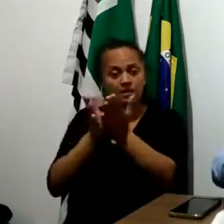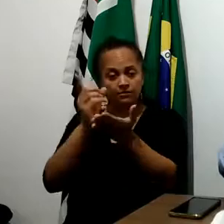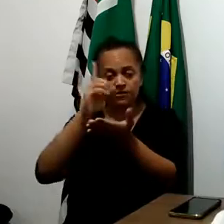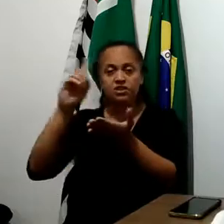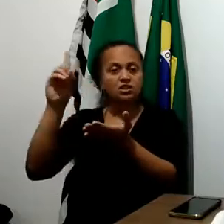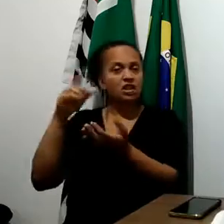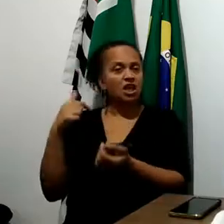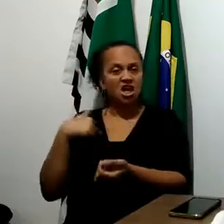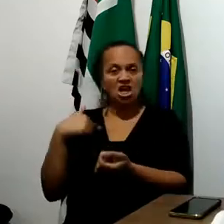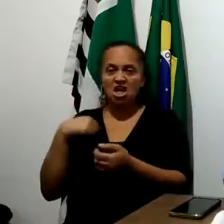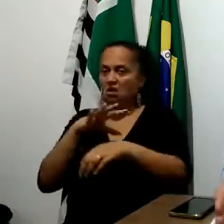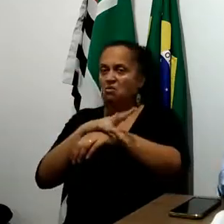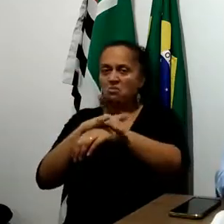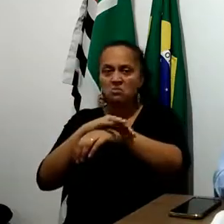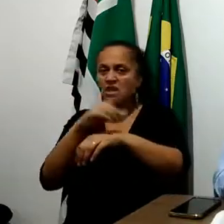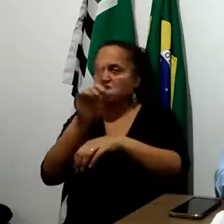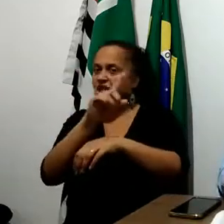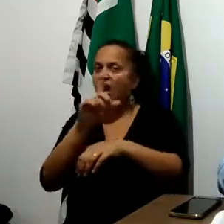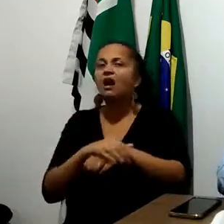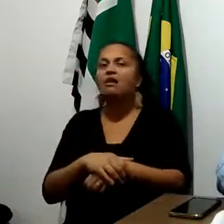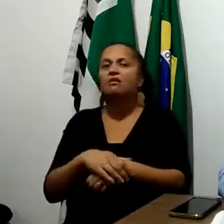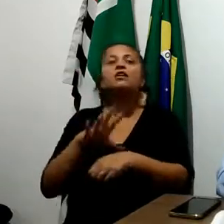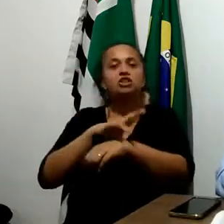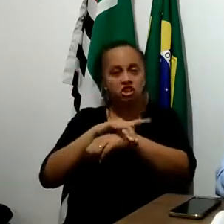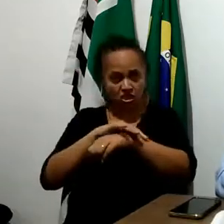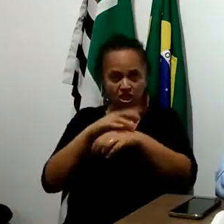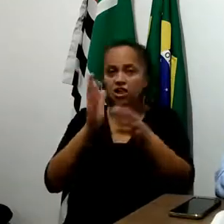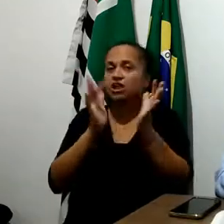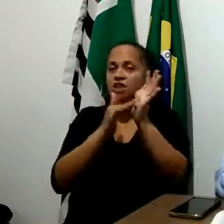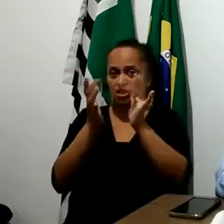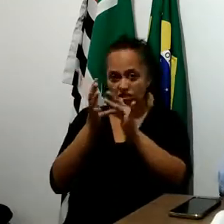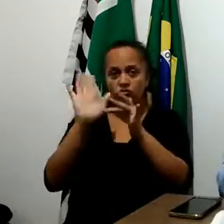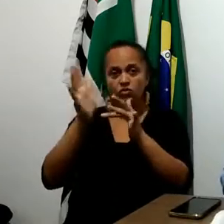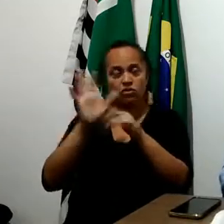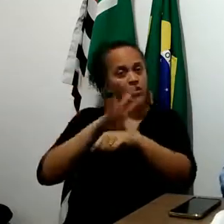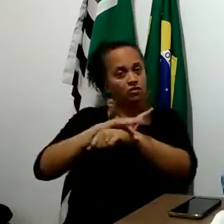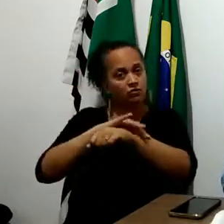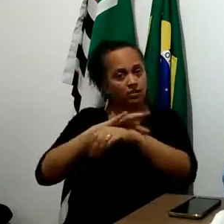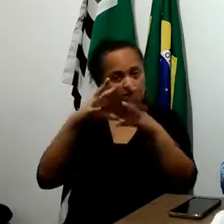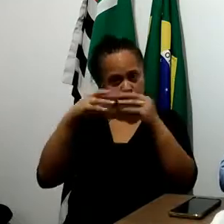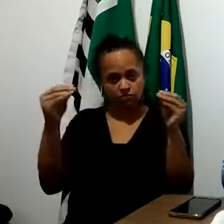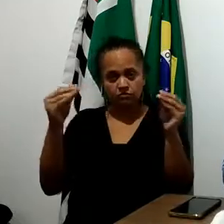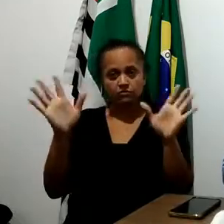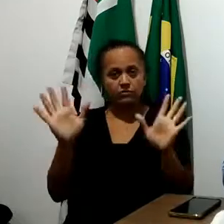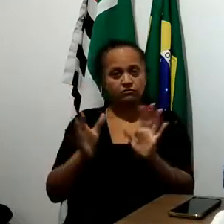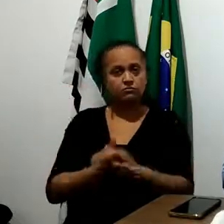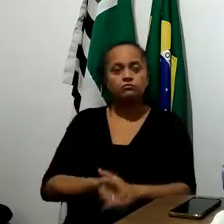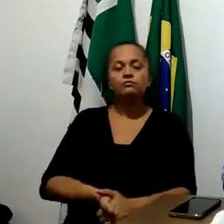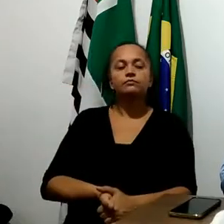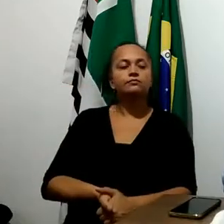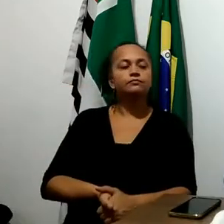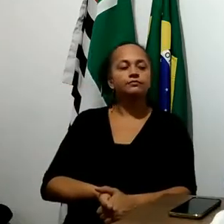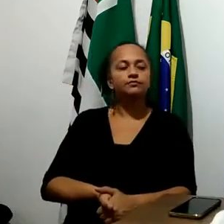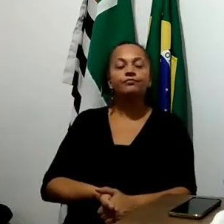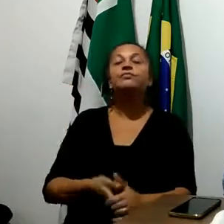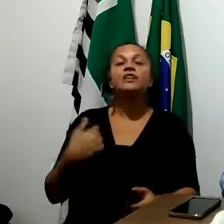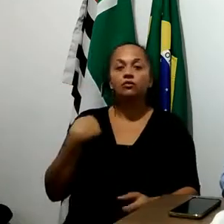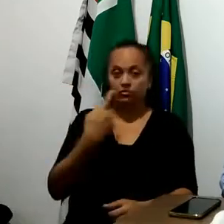enfermidade, está escrito a meu respeito que não é assim, que Jesus já levou. Amém, irmãos? Então a gente